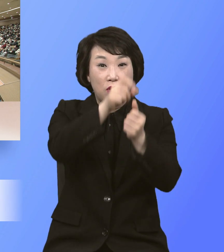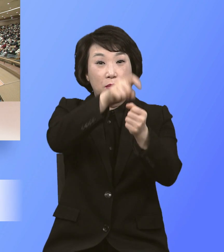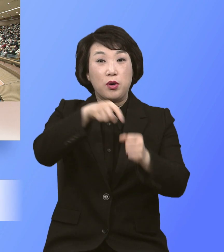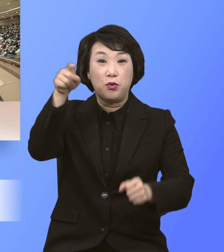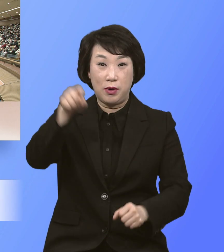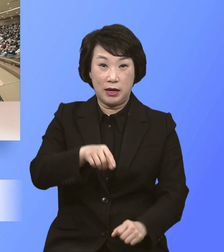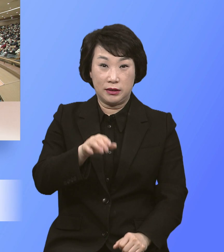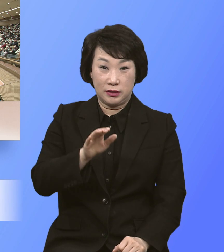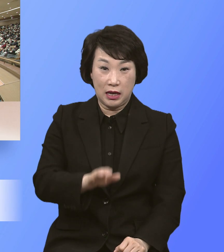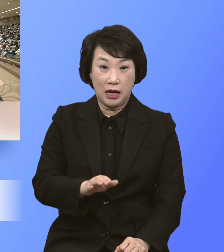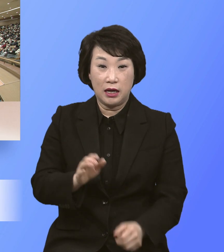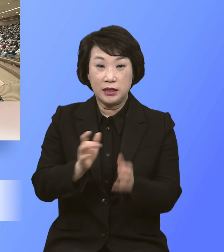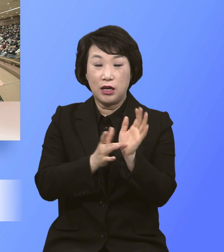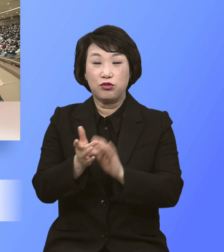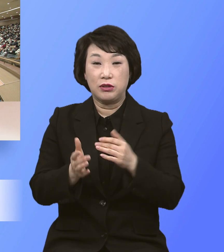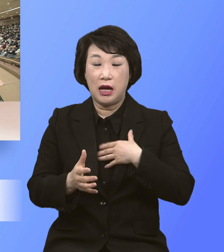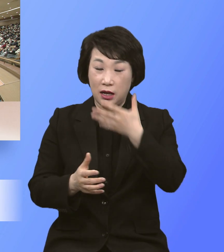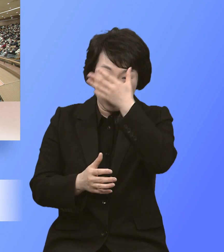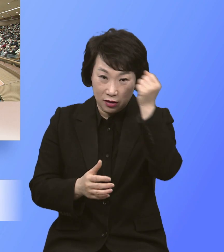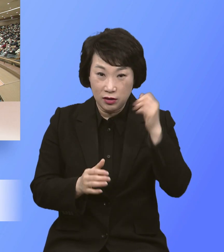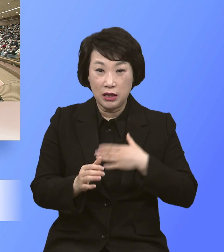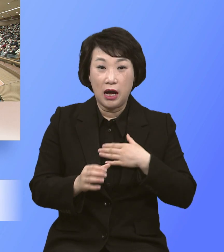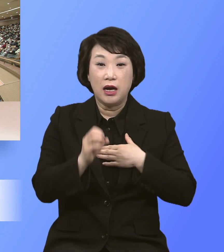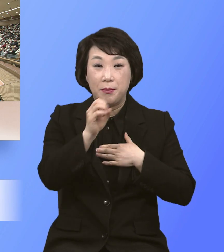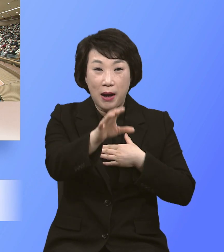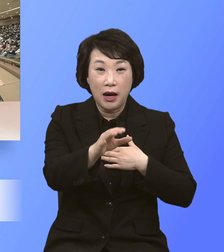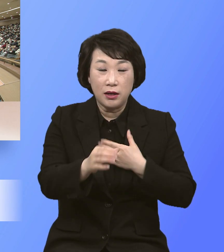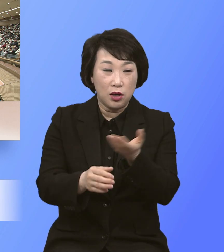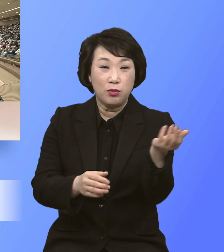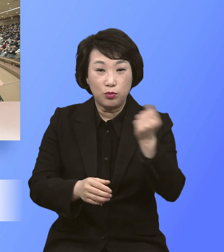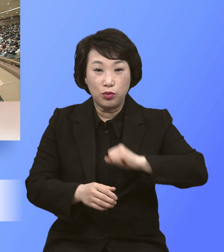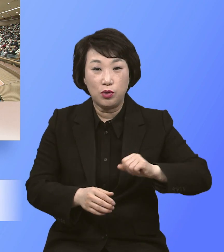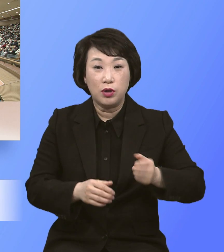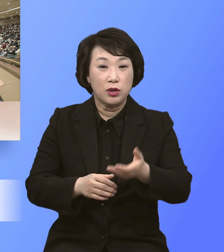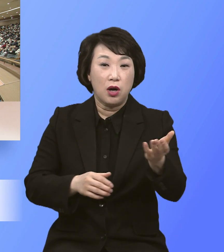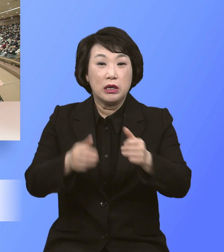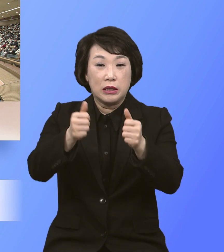구원하려 함이로라. 나를 저버리고 내 말을 받지 아니하는